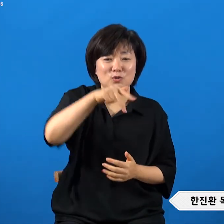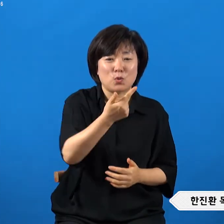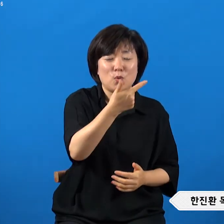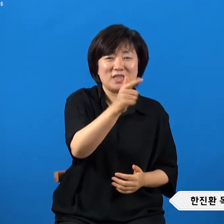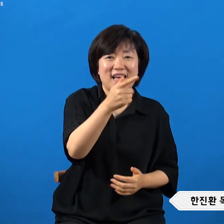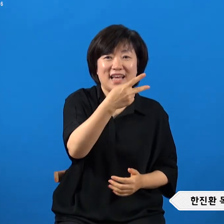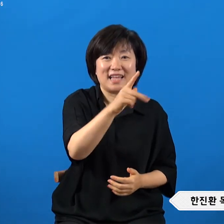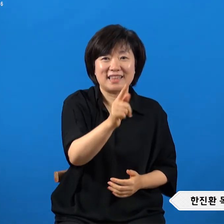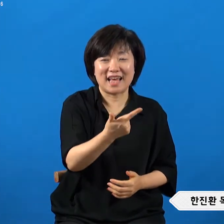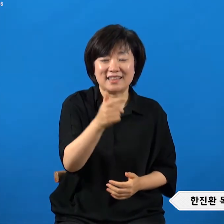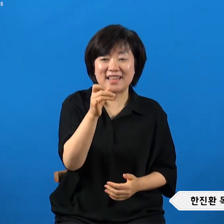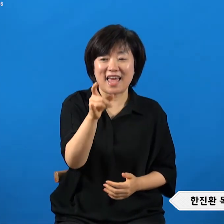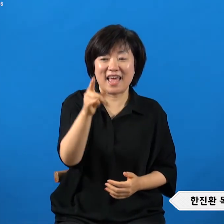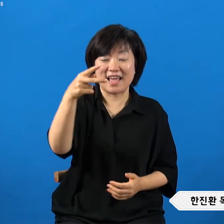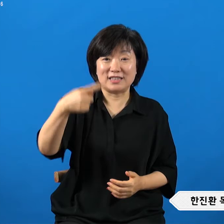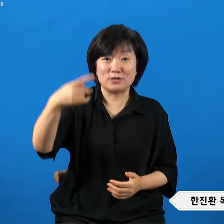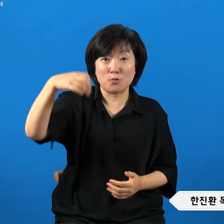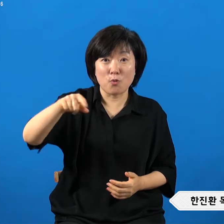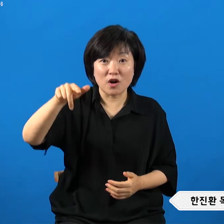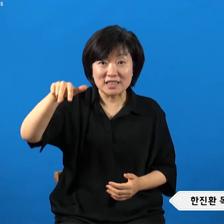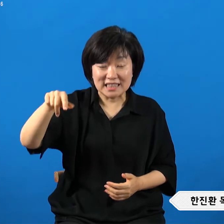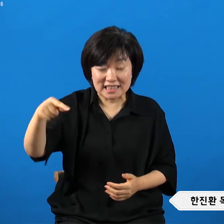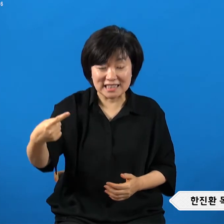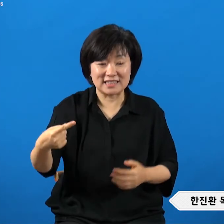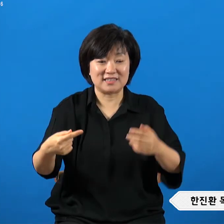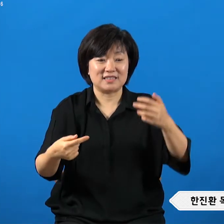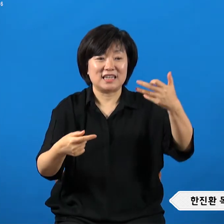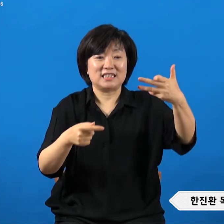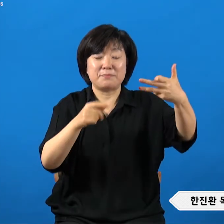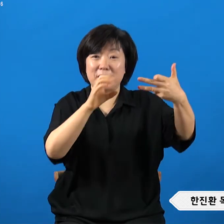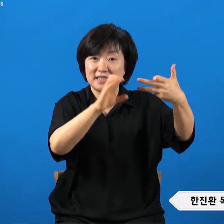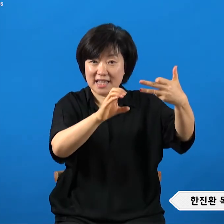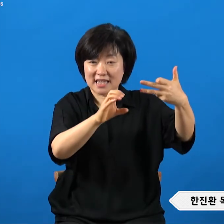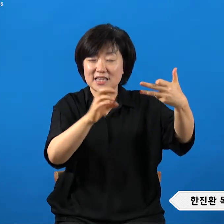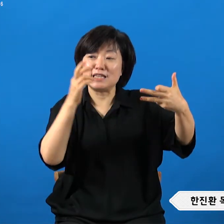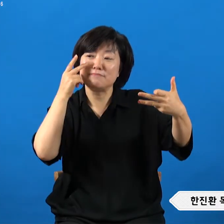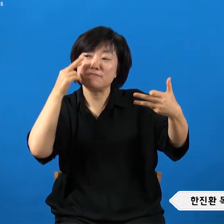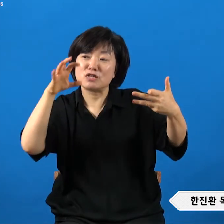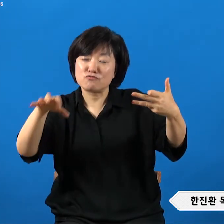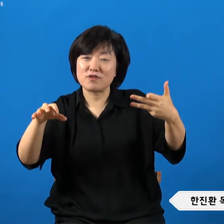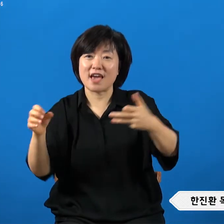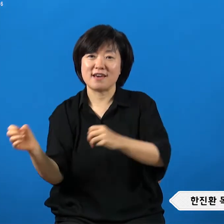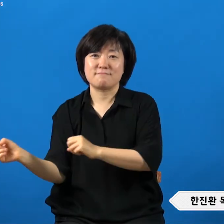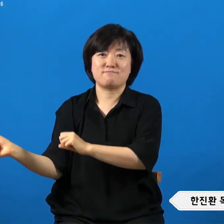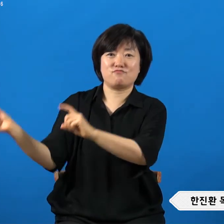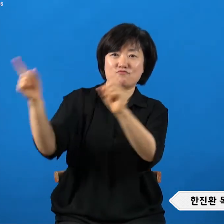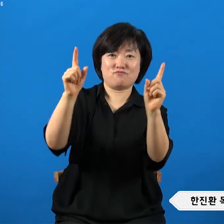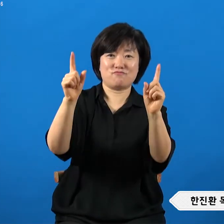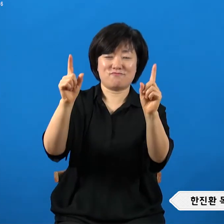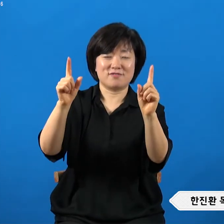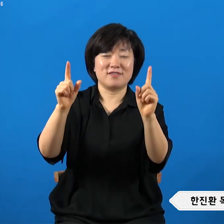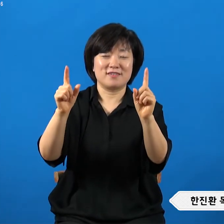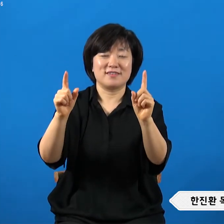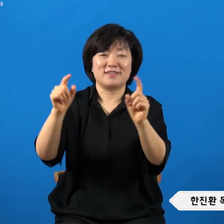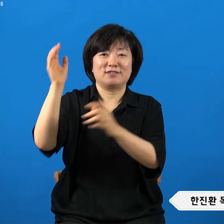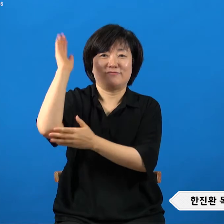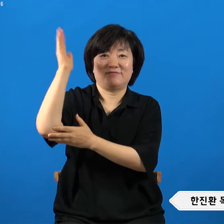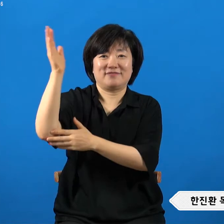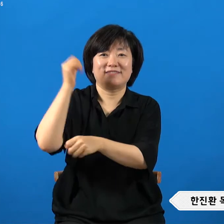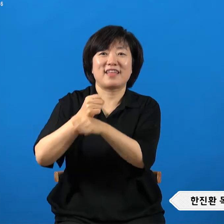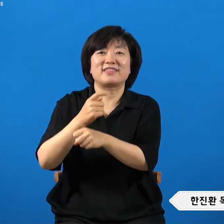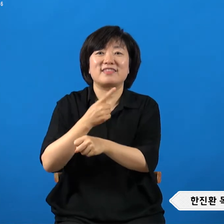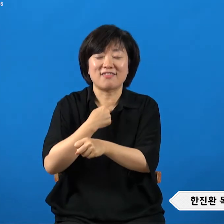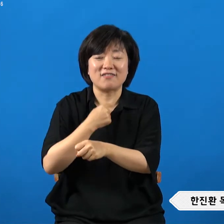조나단 에드워즈는 18세기 미국의 대각성 운동, 부흥운동을 주도한 사람입니다. 그분은